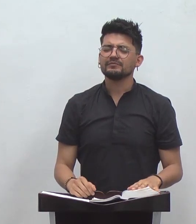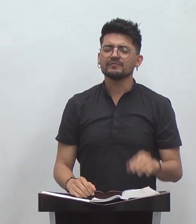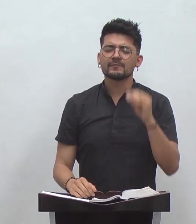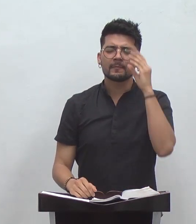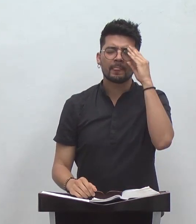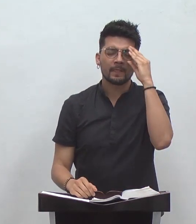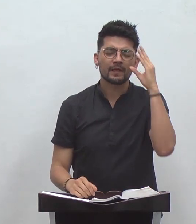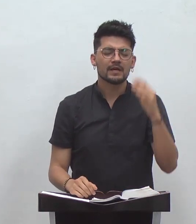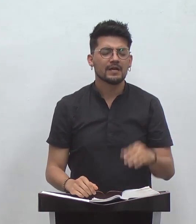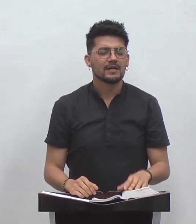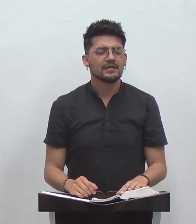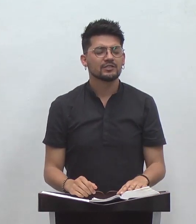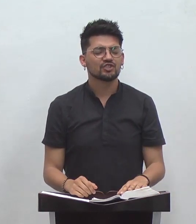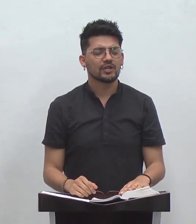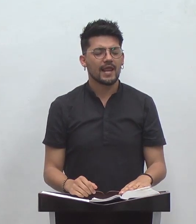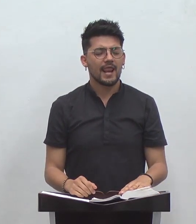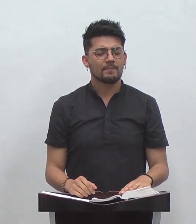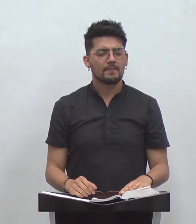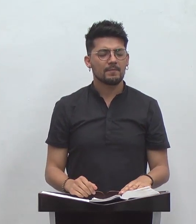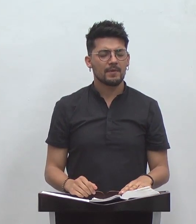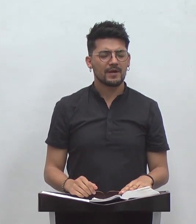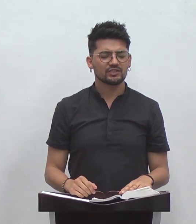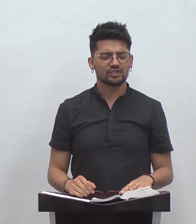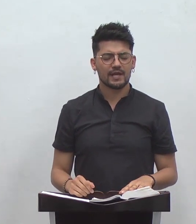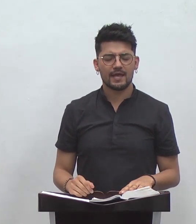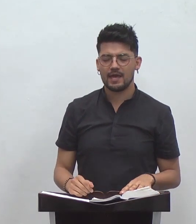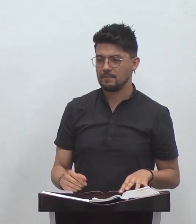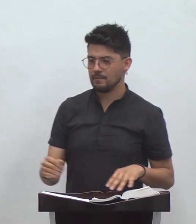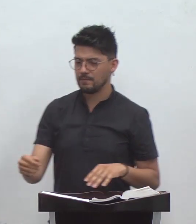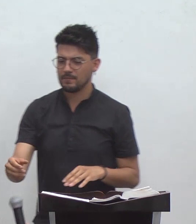la manifestación del hablar en lenguas.